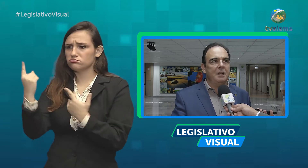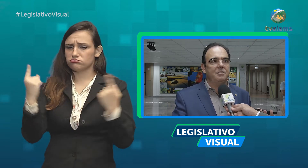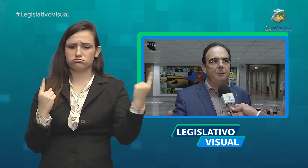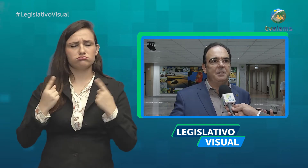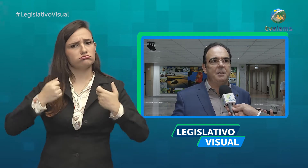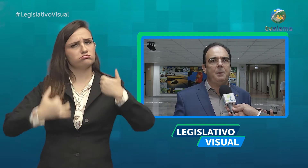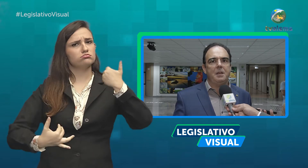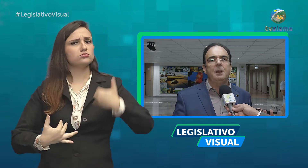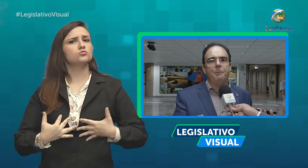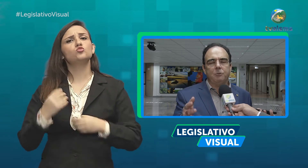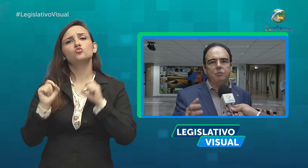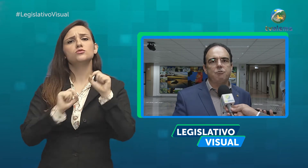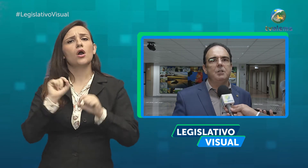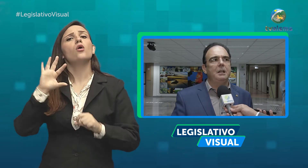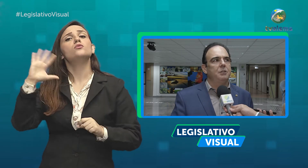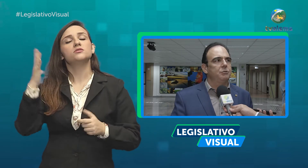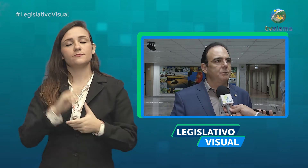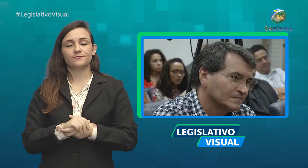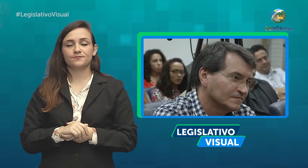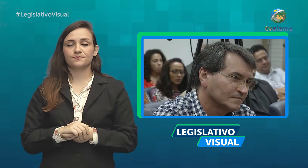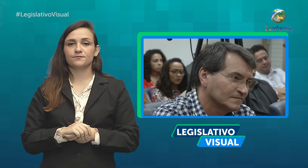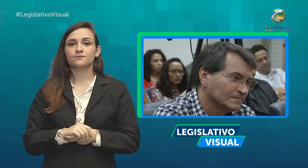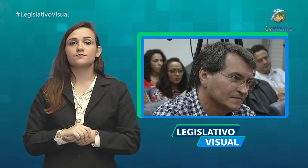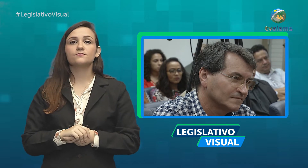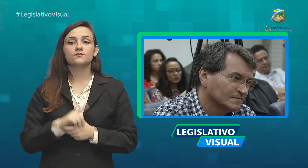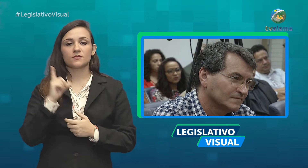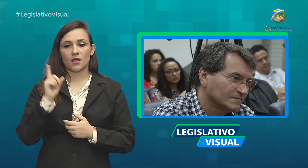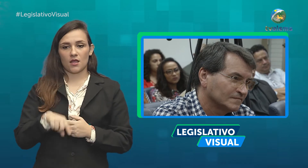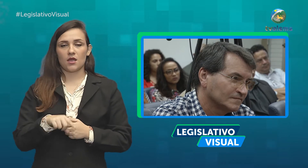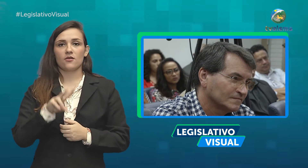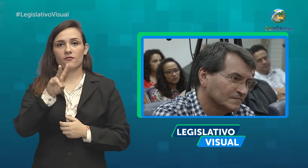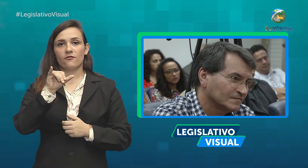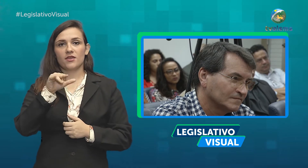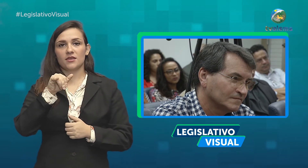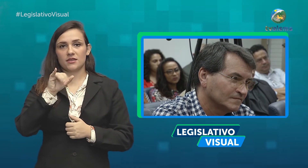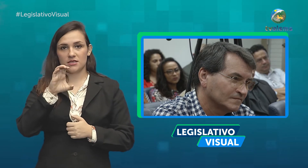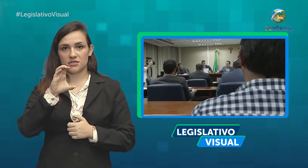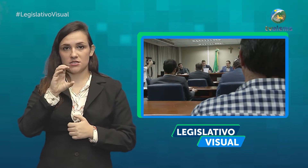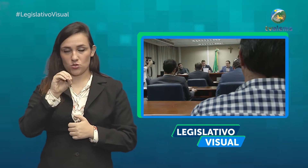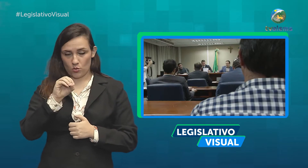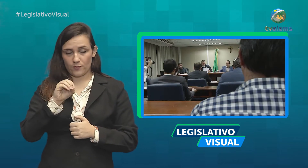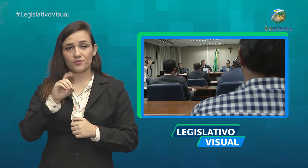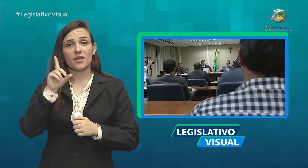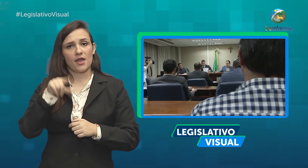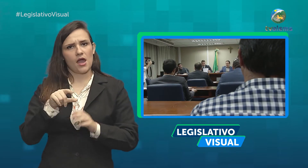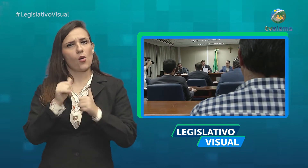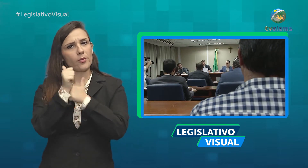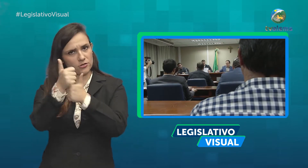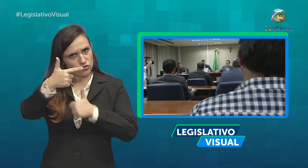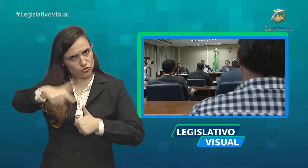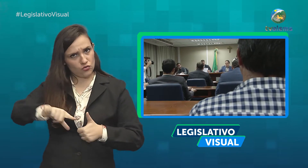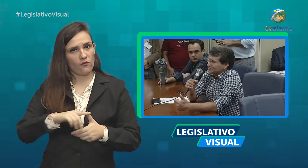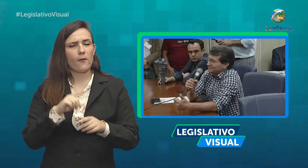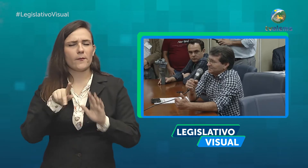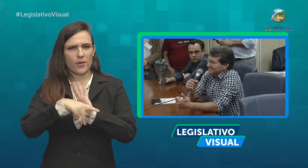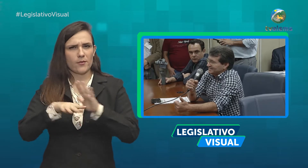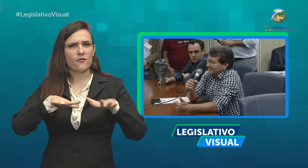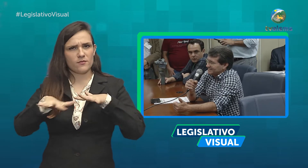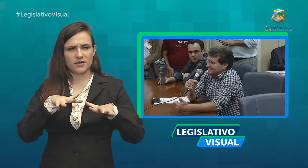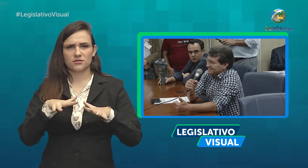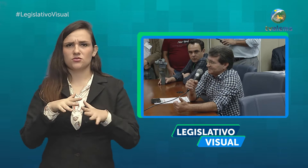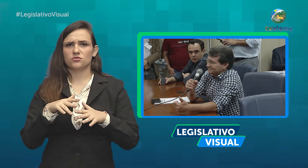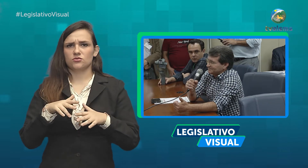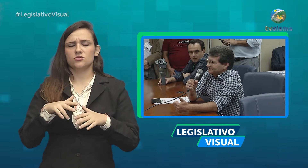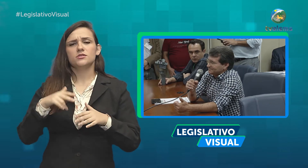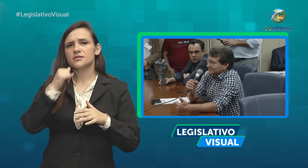aqui esclarecer para a CPI para nos ajudar nisso. Vinícius Leite, do movimento Energia Cara Não, acompanhou mais uma vez a reunião. Para ele,